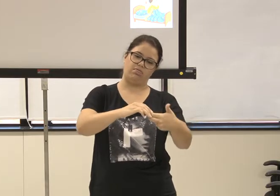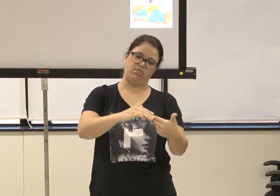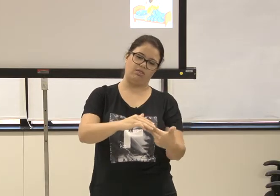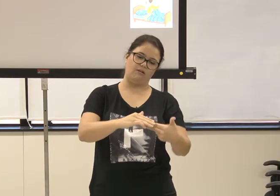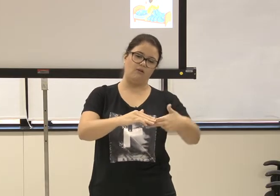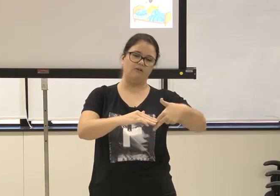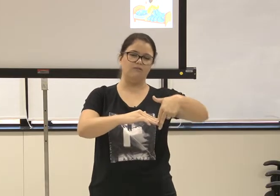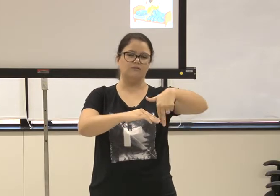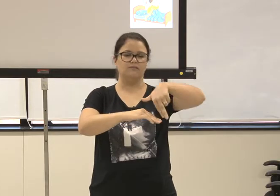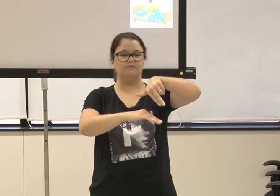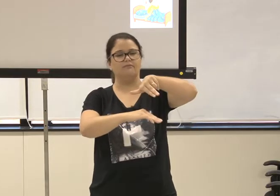Ou...